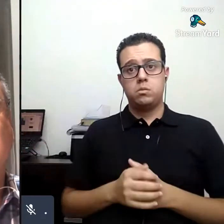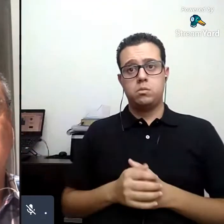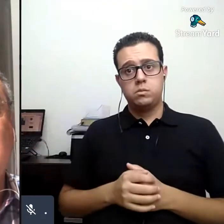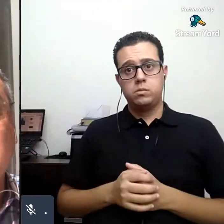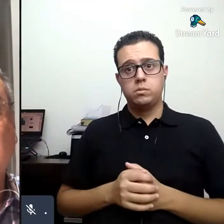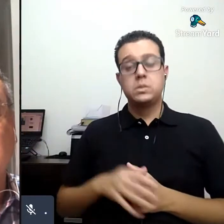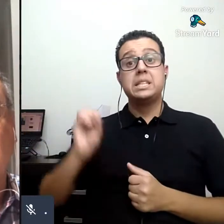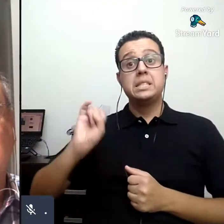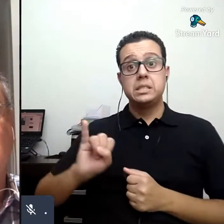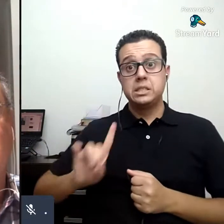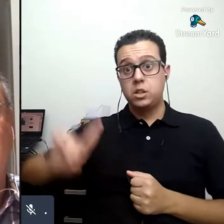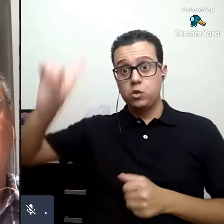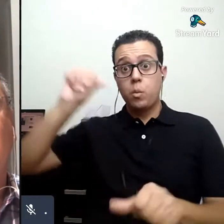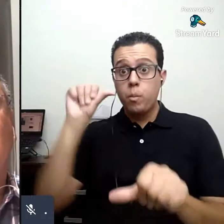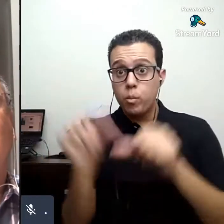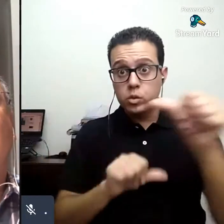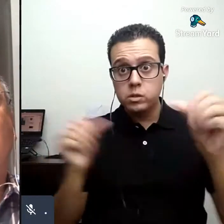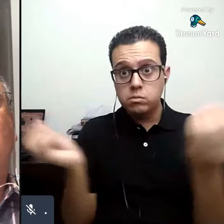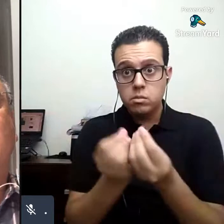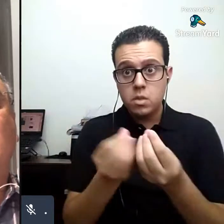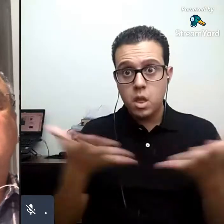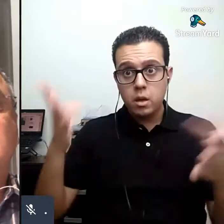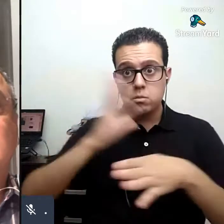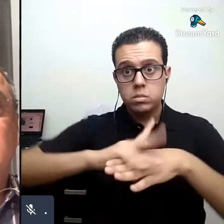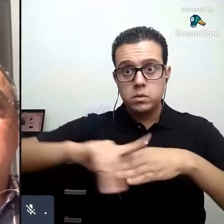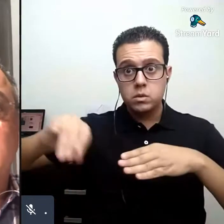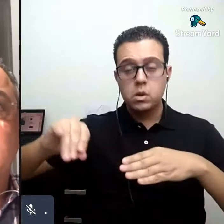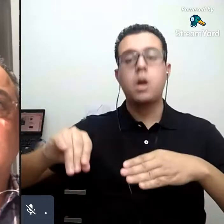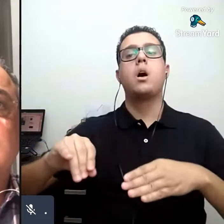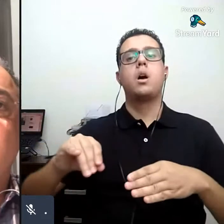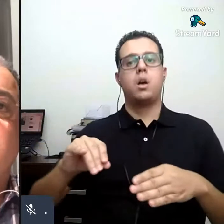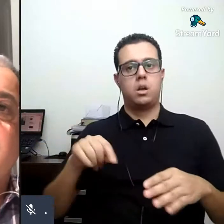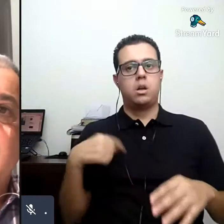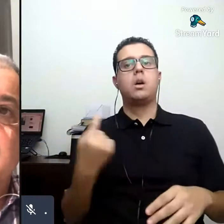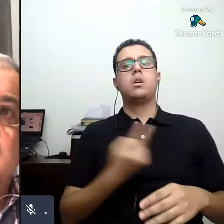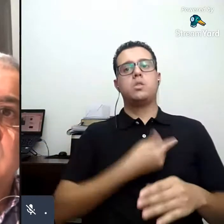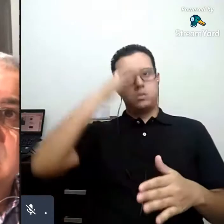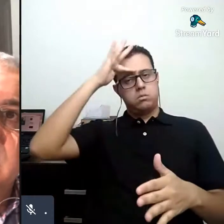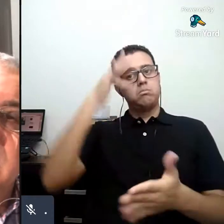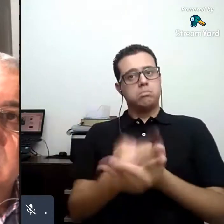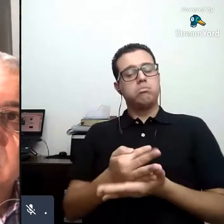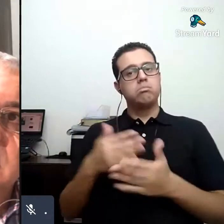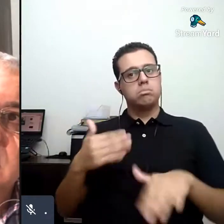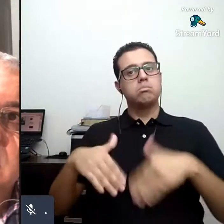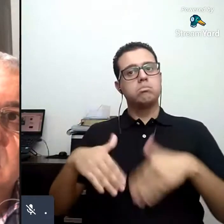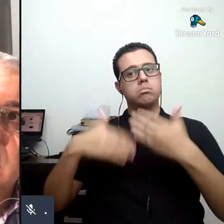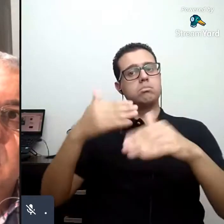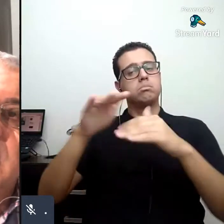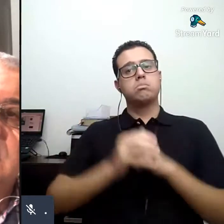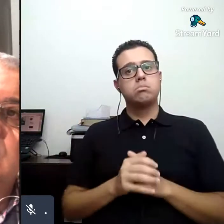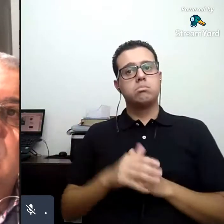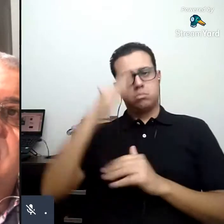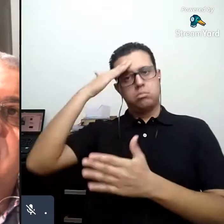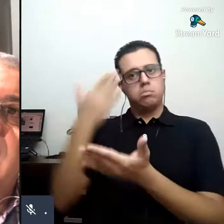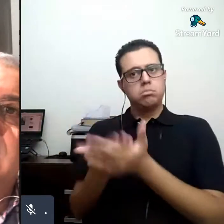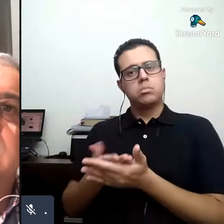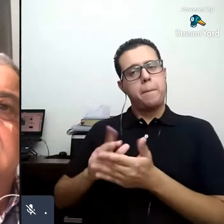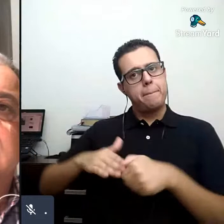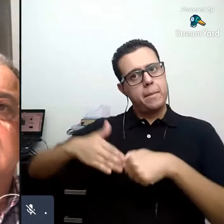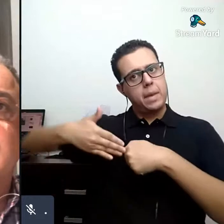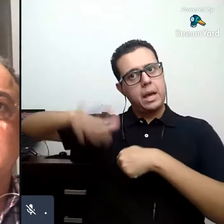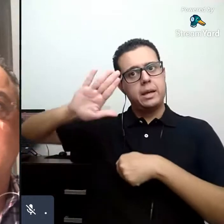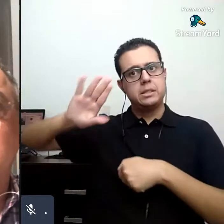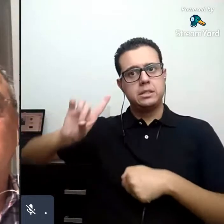para o crescimento da nossa fé, para que nós creiamos e confiemos mais nele. Mas o que